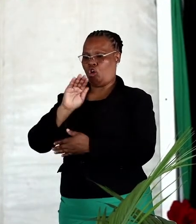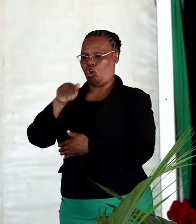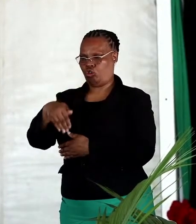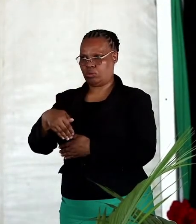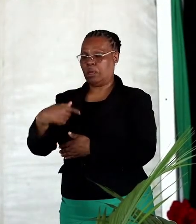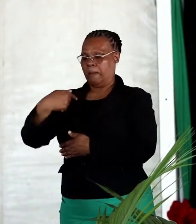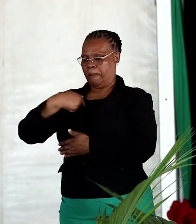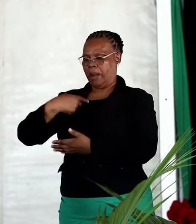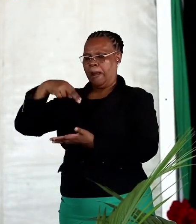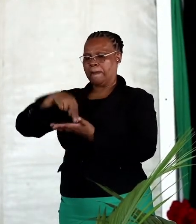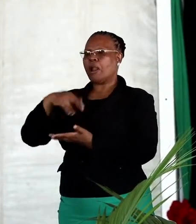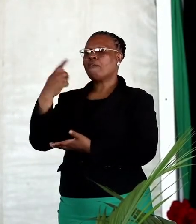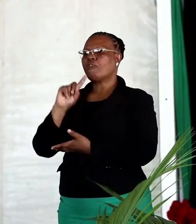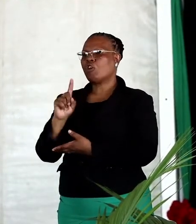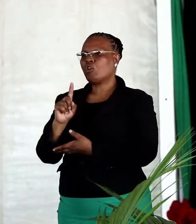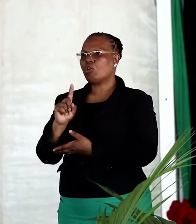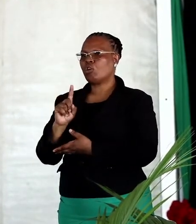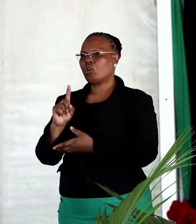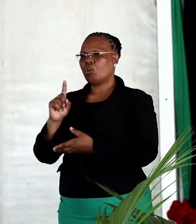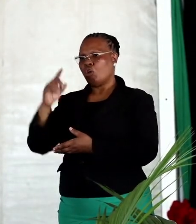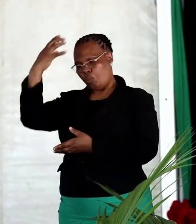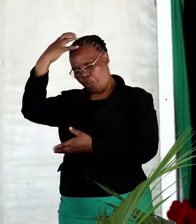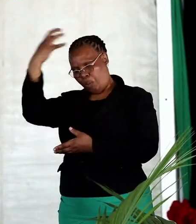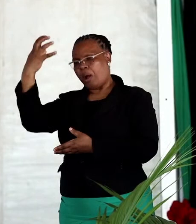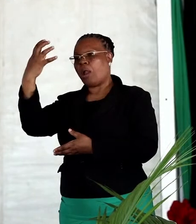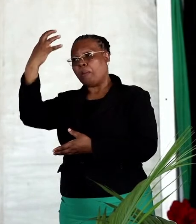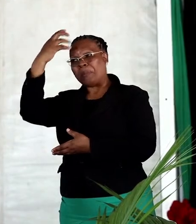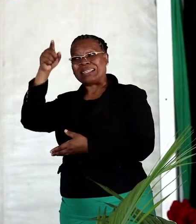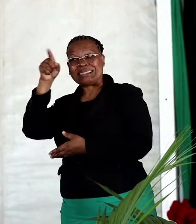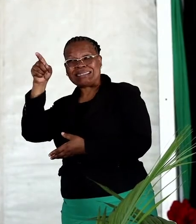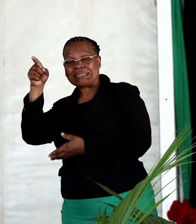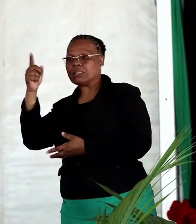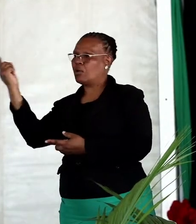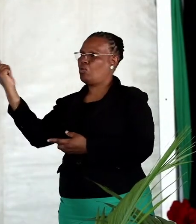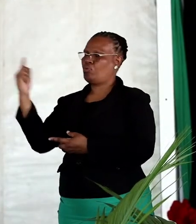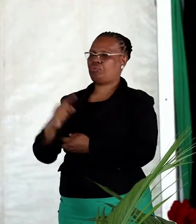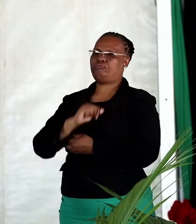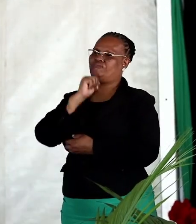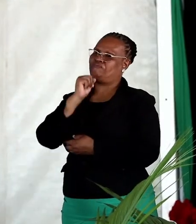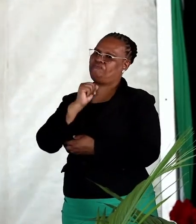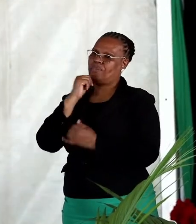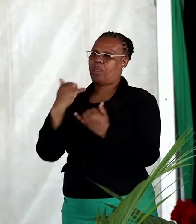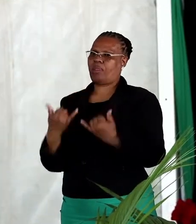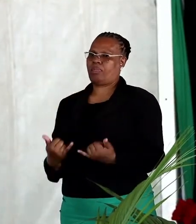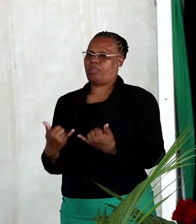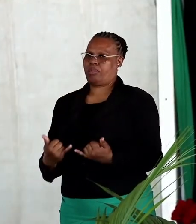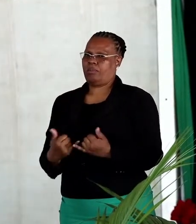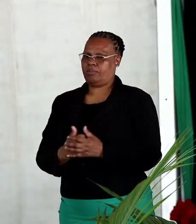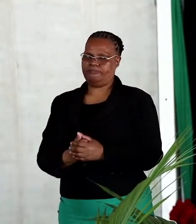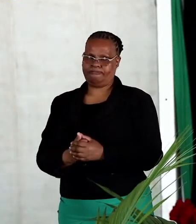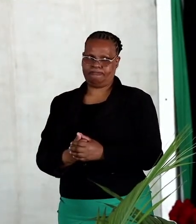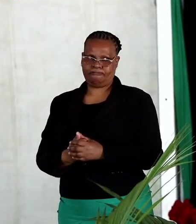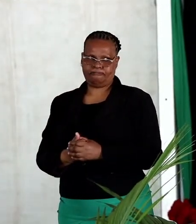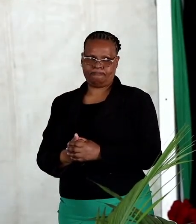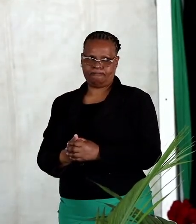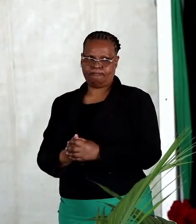Ndimele ikumkani engakwazanga ubakho phakathi kwethu namhlanje.